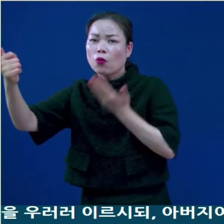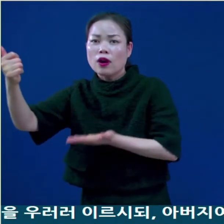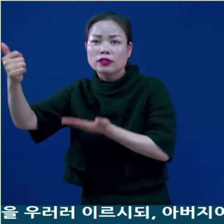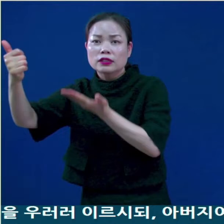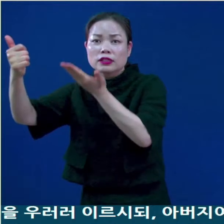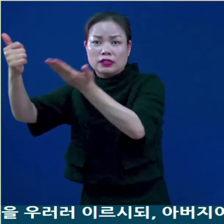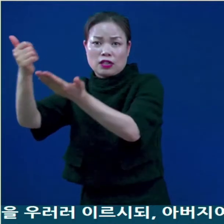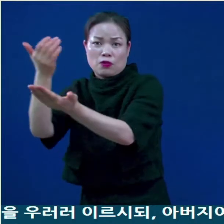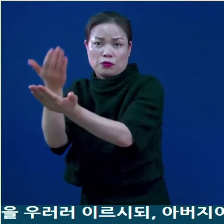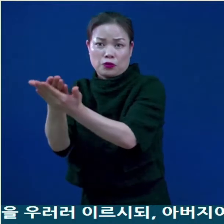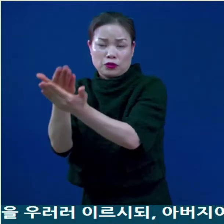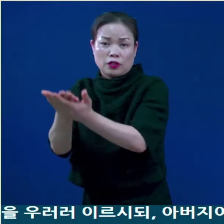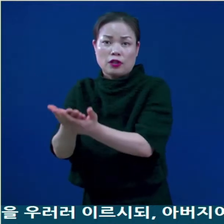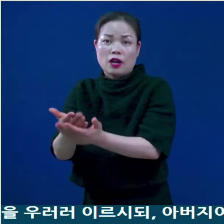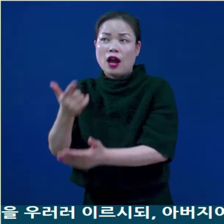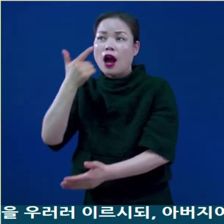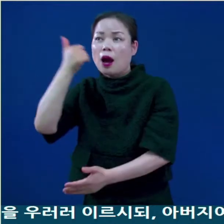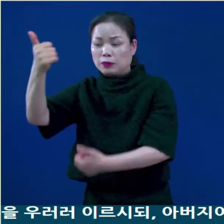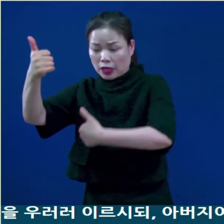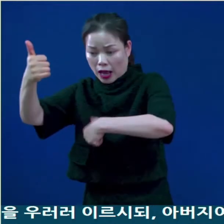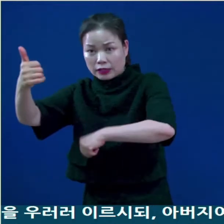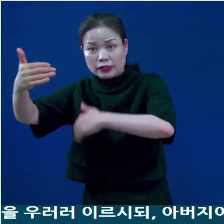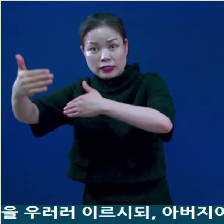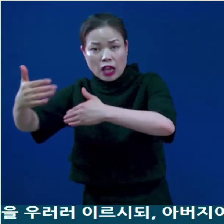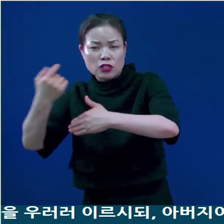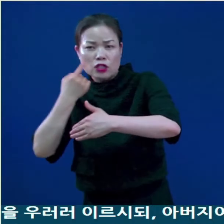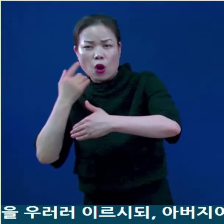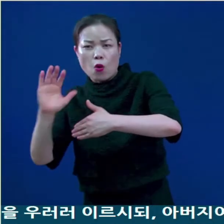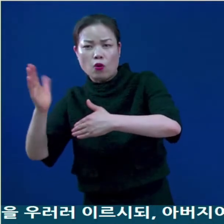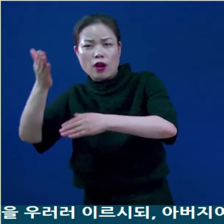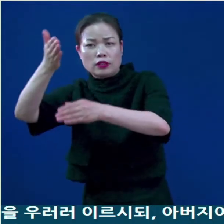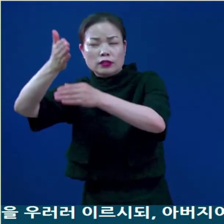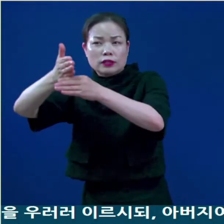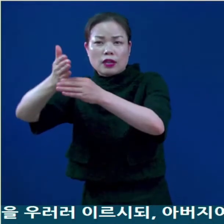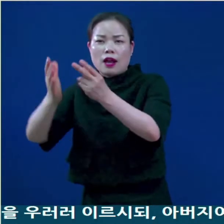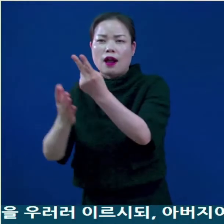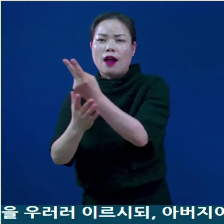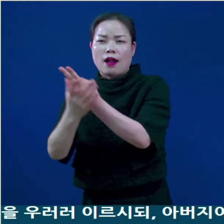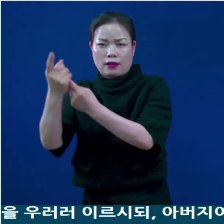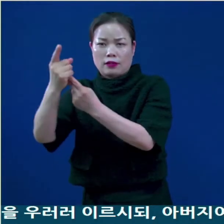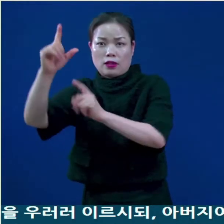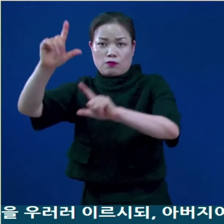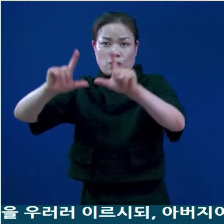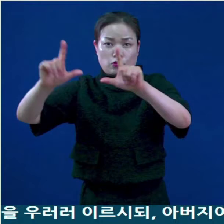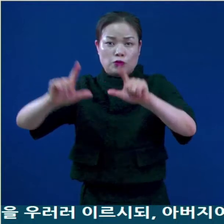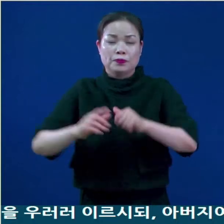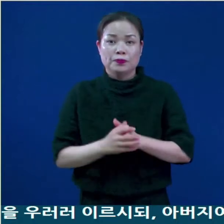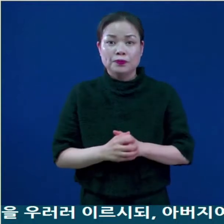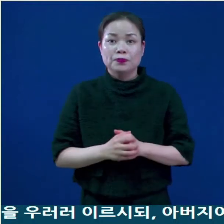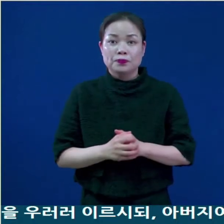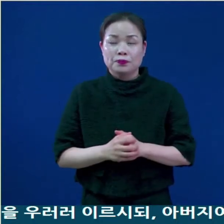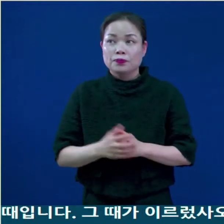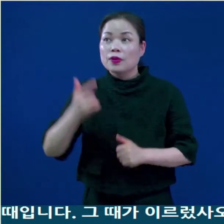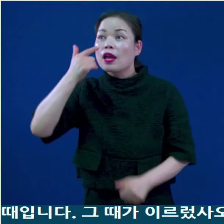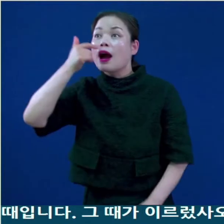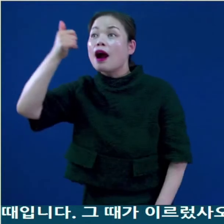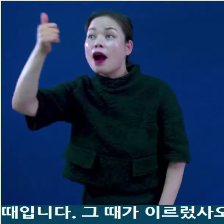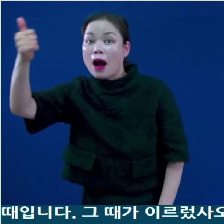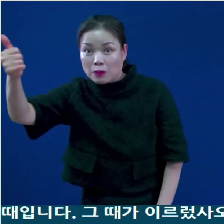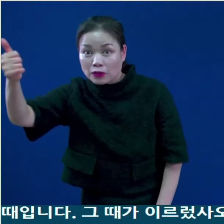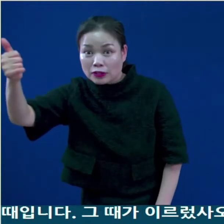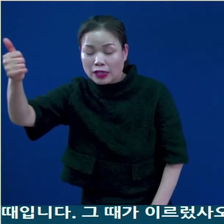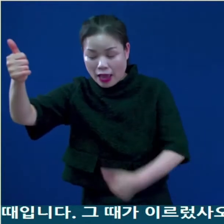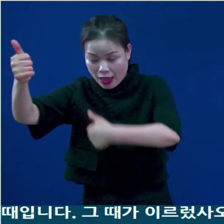영화롭게 하옵소서. 아버지와 아들 사이의 영광을 중심으로 하나가 되는 모습을 보여주는 거죠.